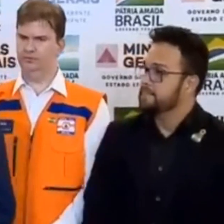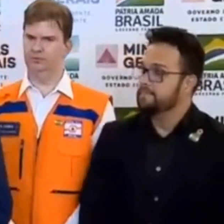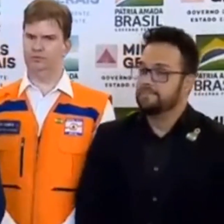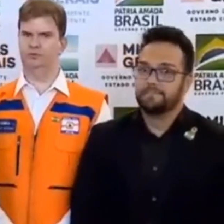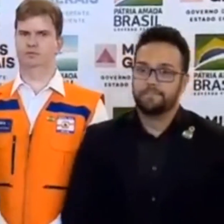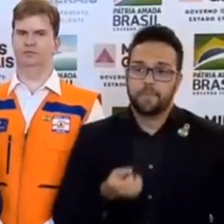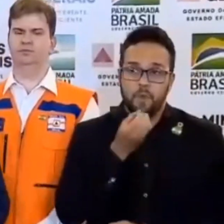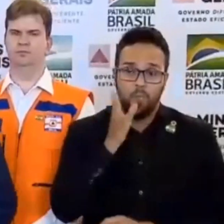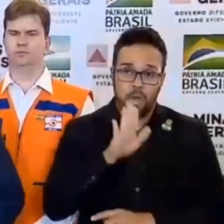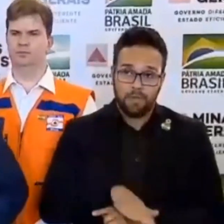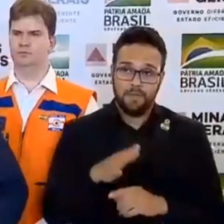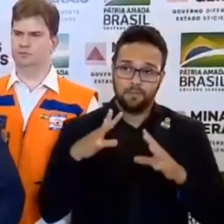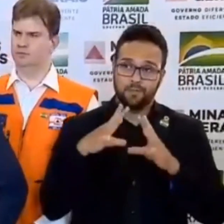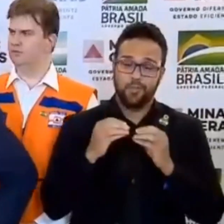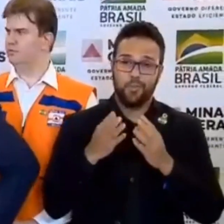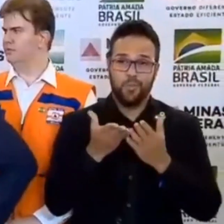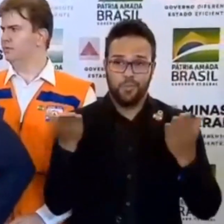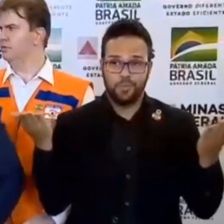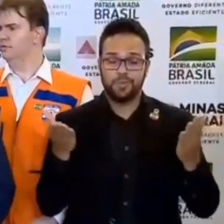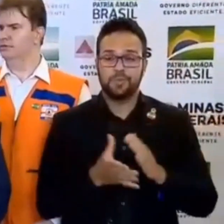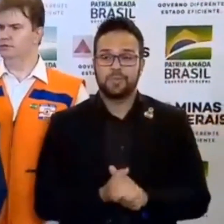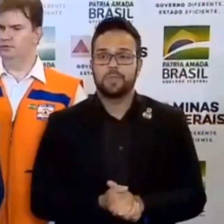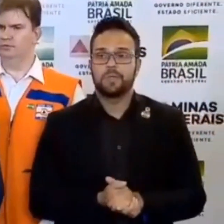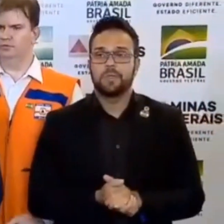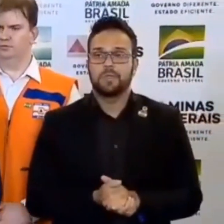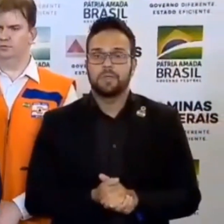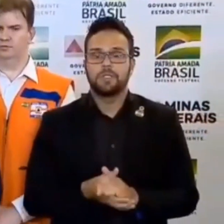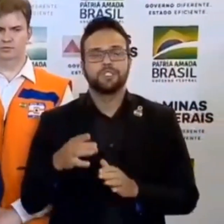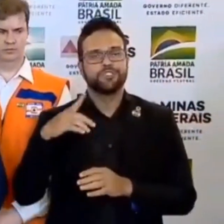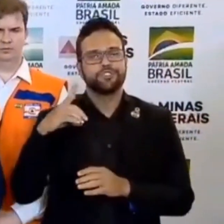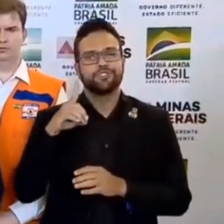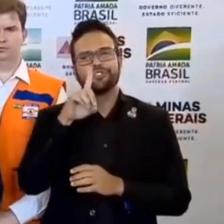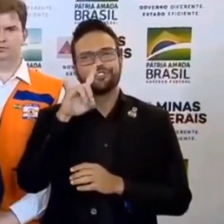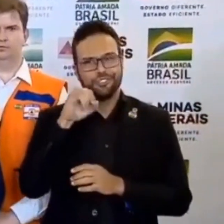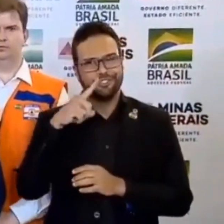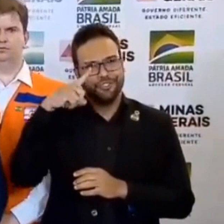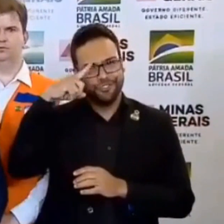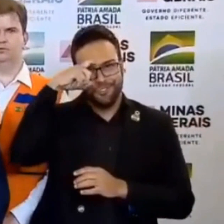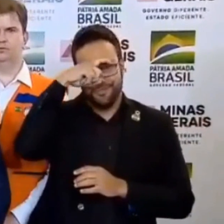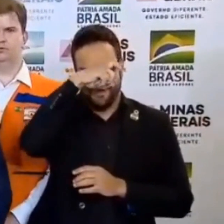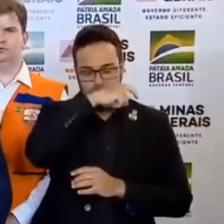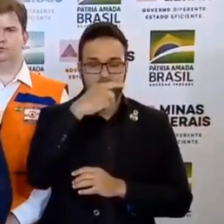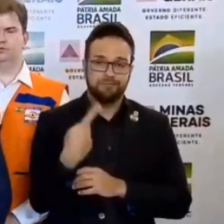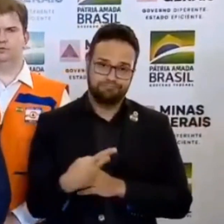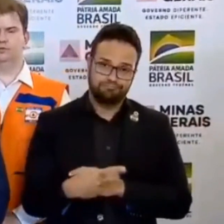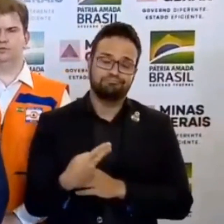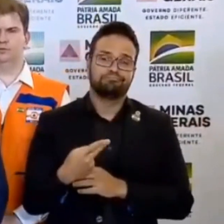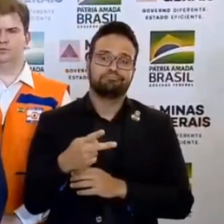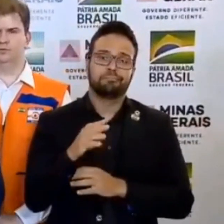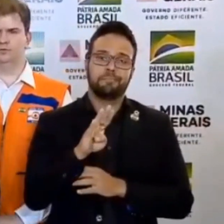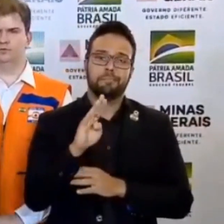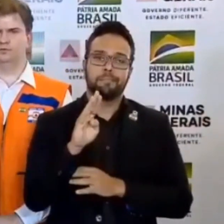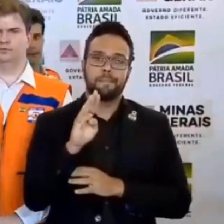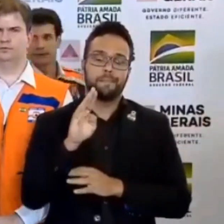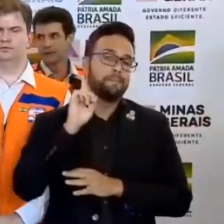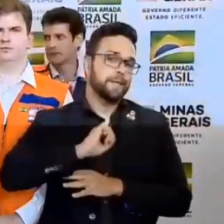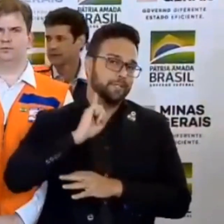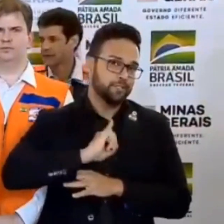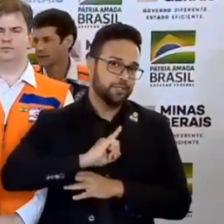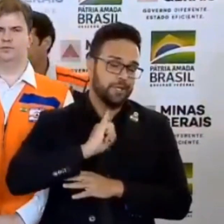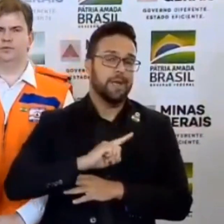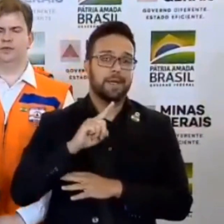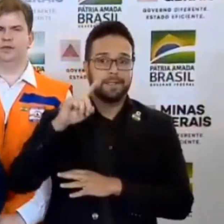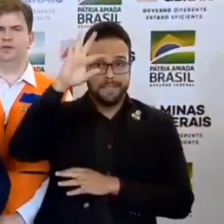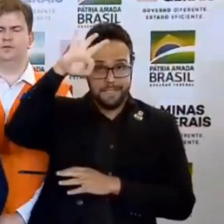Bem, boa tarde a todos. São dias difíceis para Minas Gerais, uma parte do Espírito Santo e